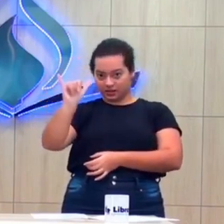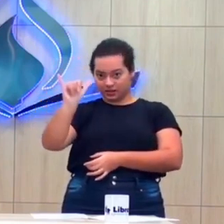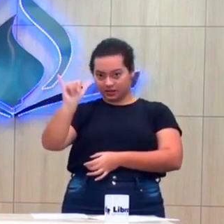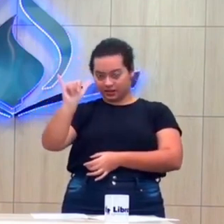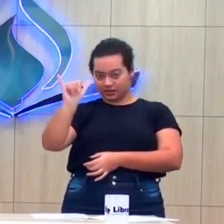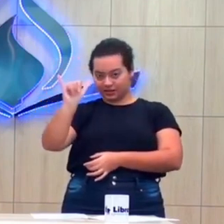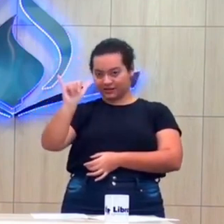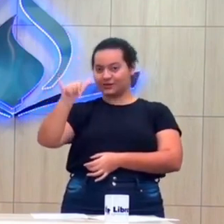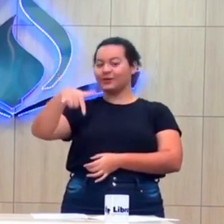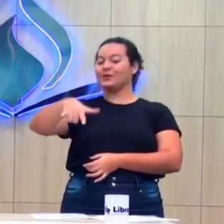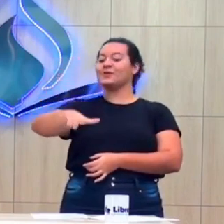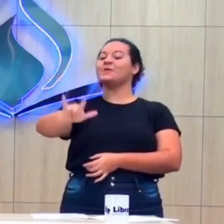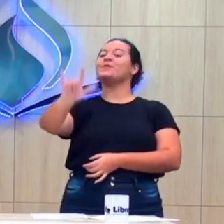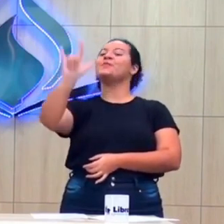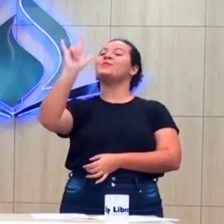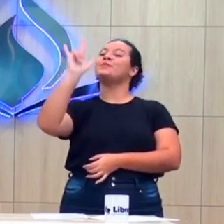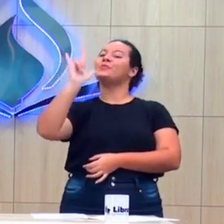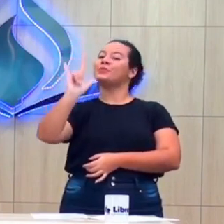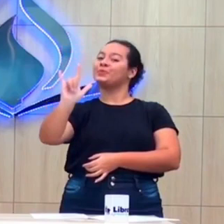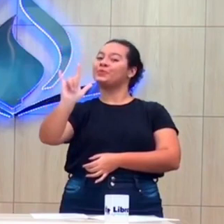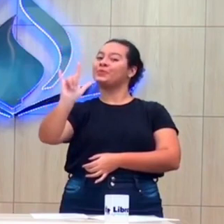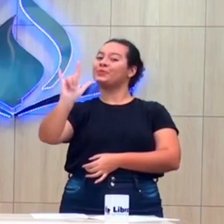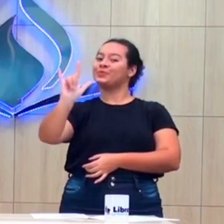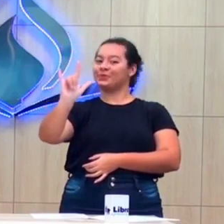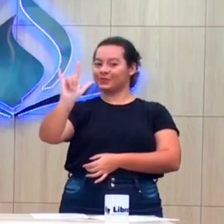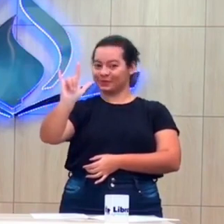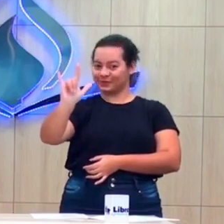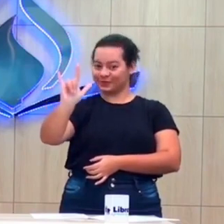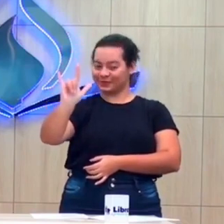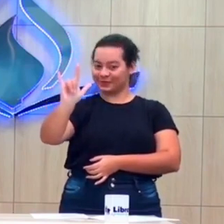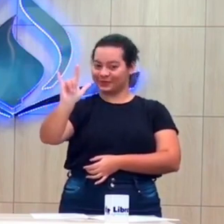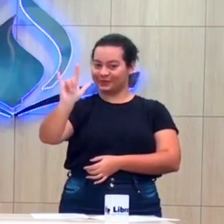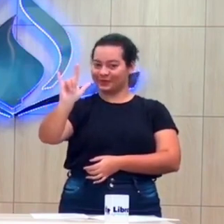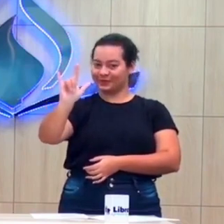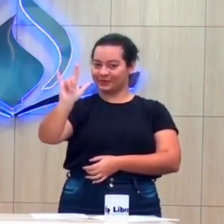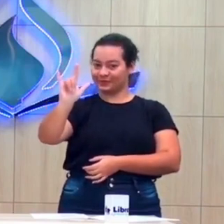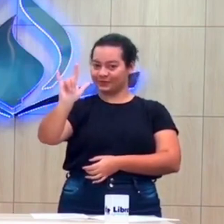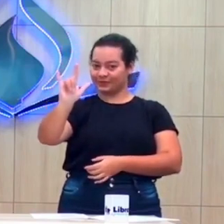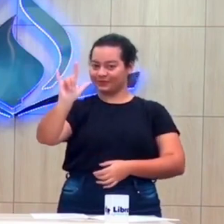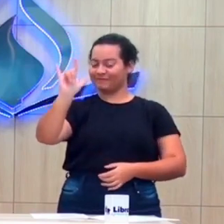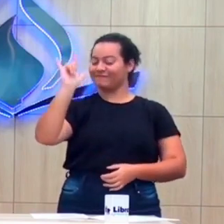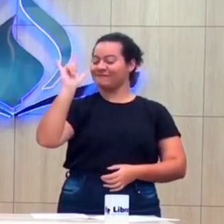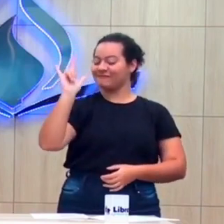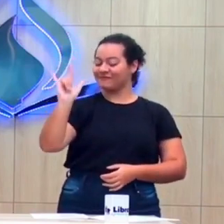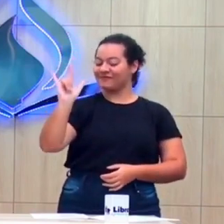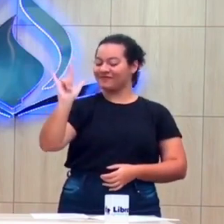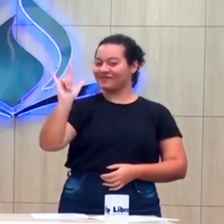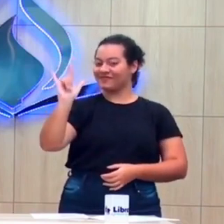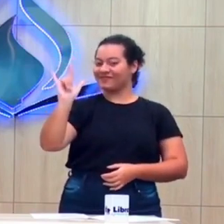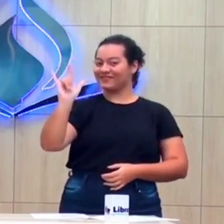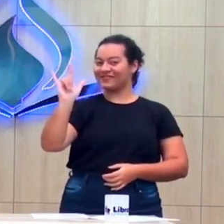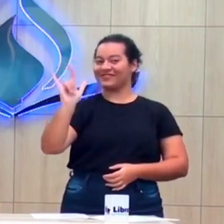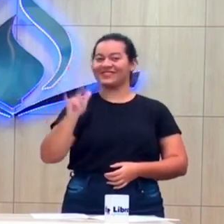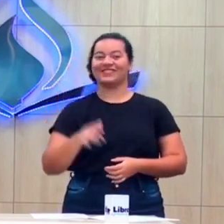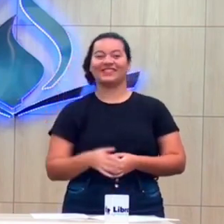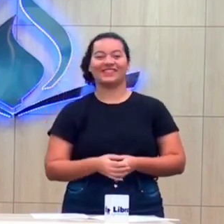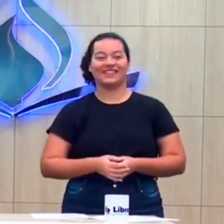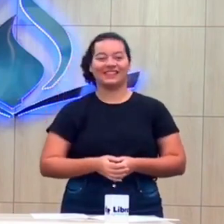o L. Isso, muito bem. I love you. Então, eu te amo.